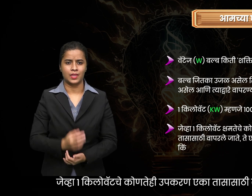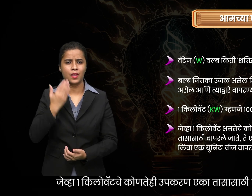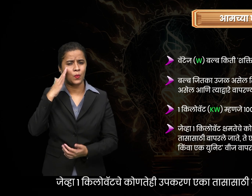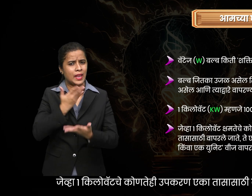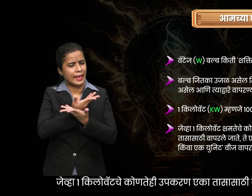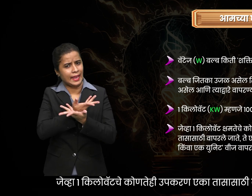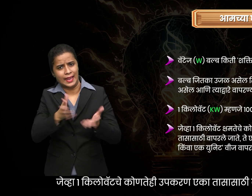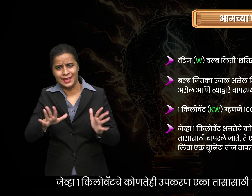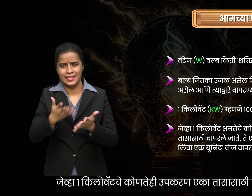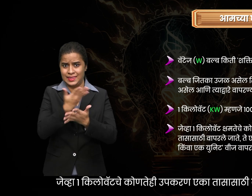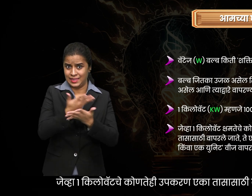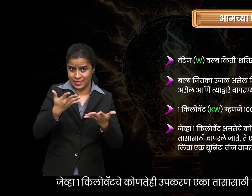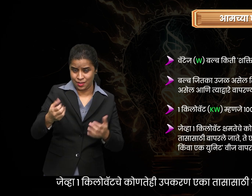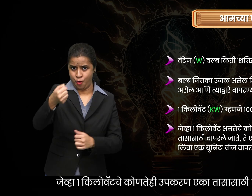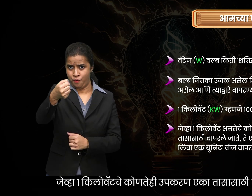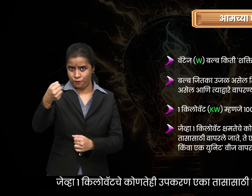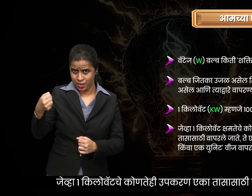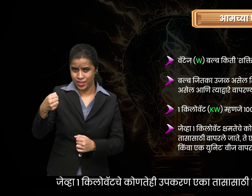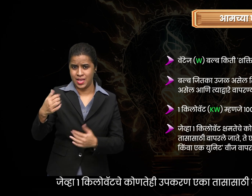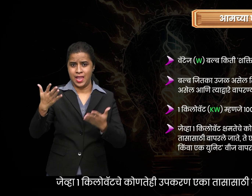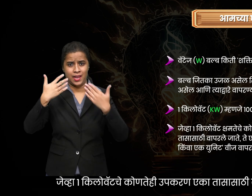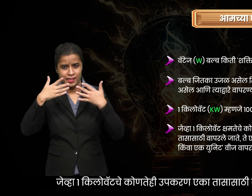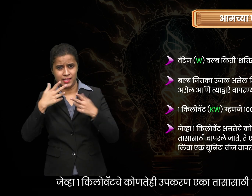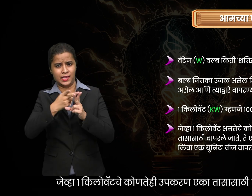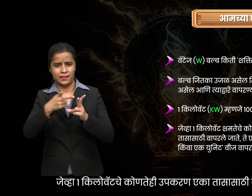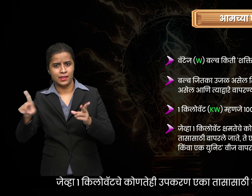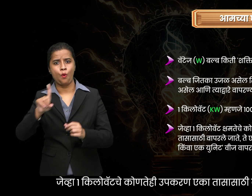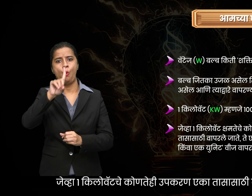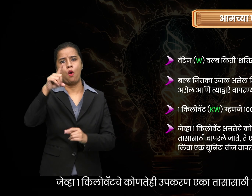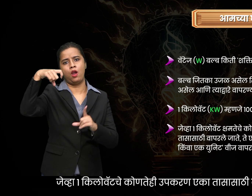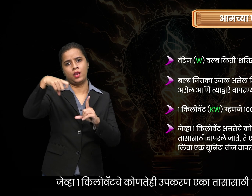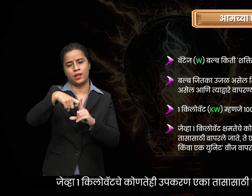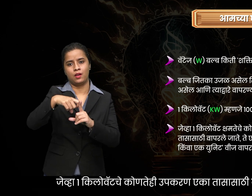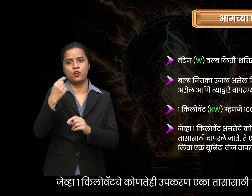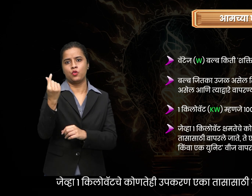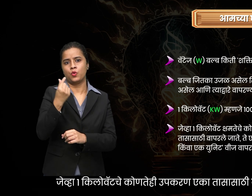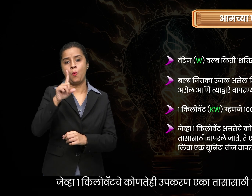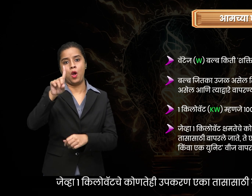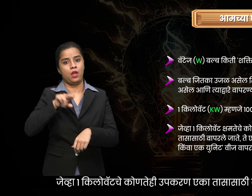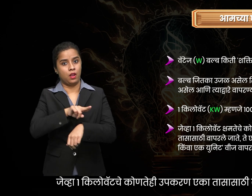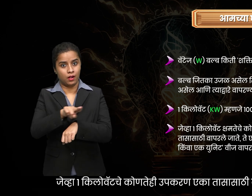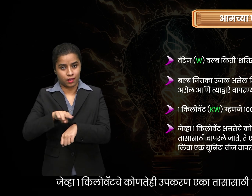जेव्हा 1 किलो वॉटचे कोणतेही उपकरण एका तासासाठी वापरले जाते